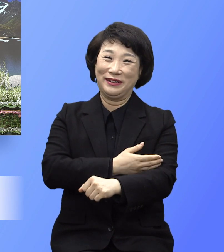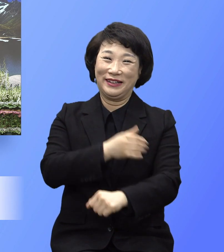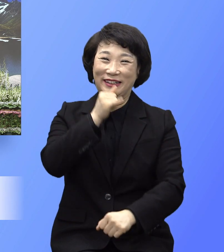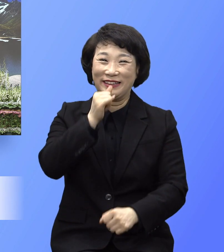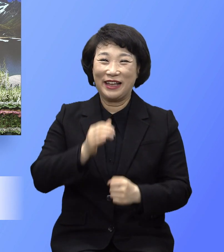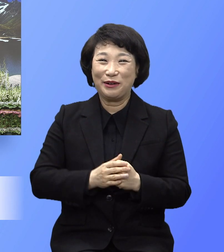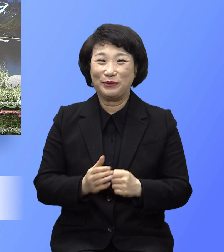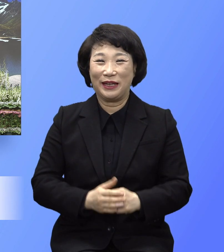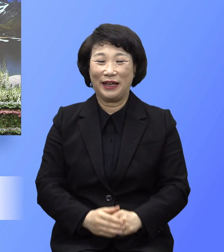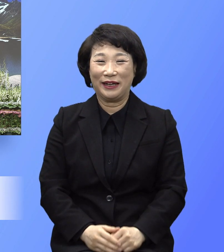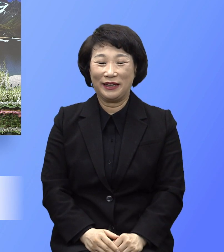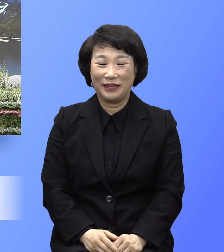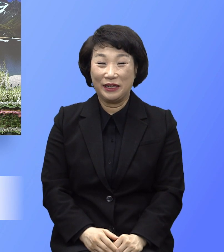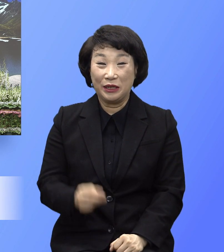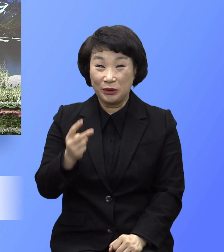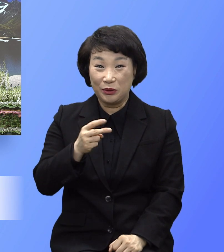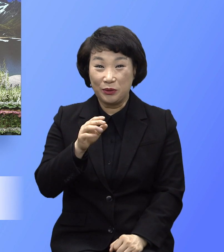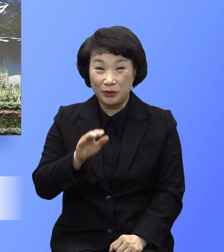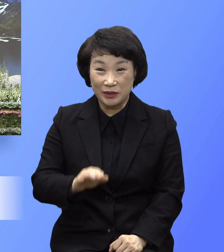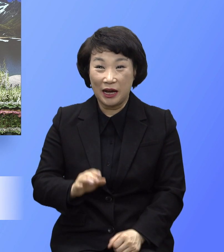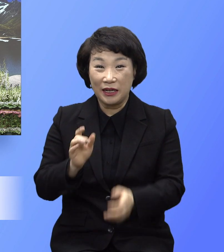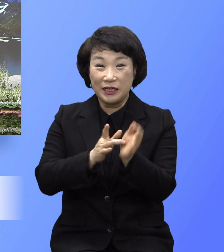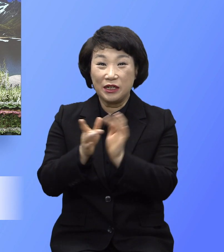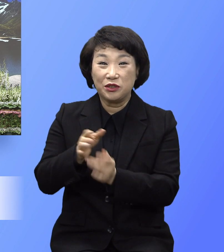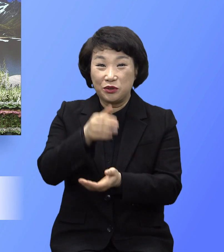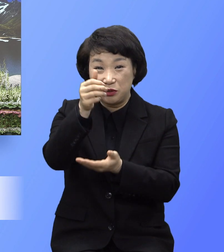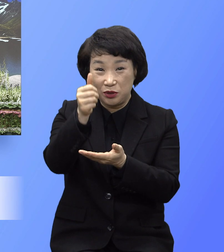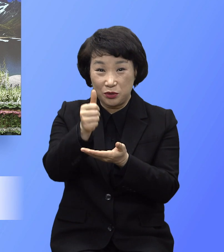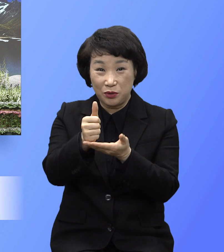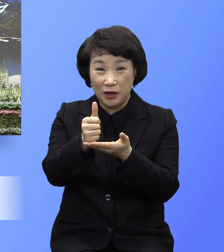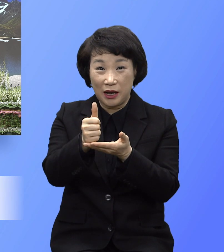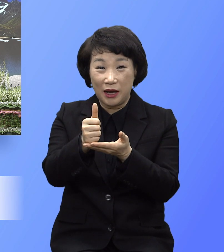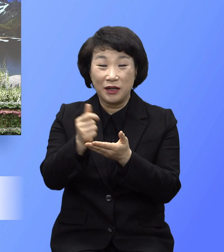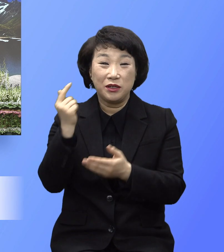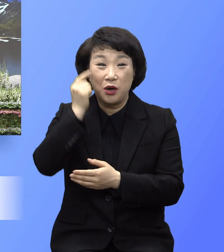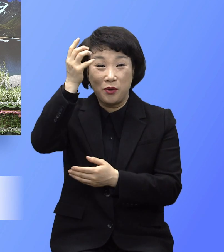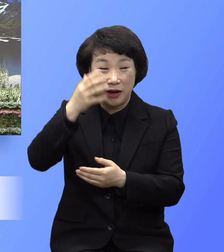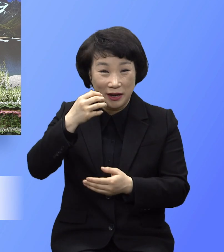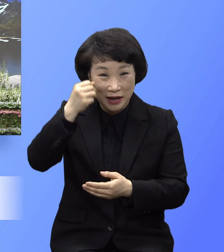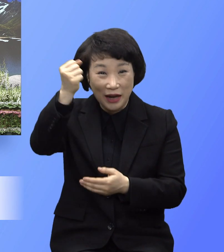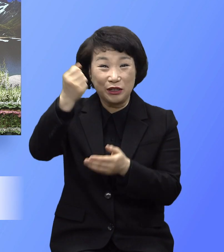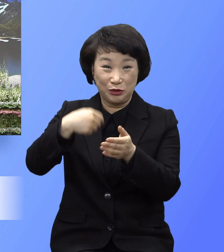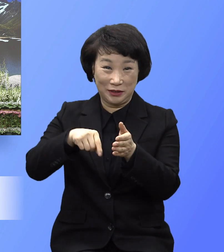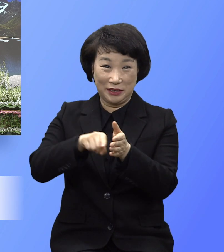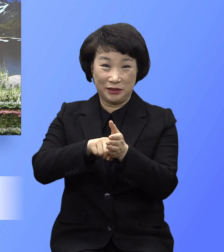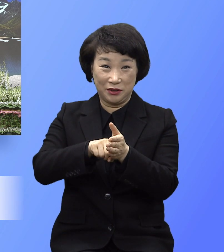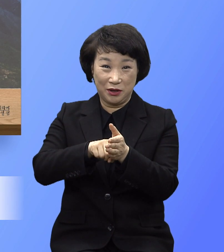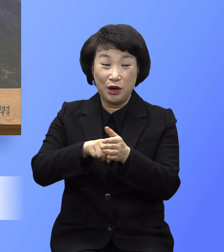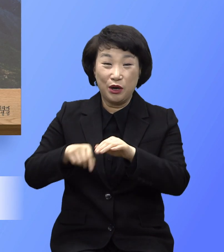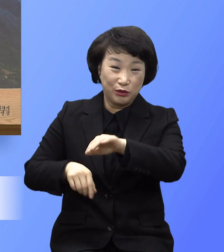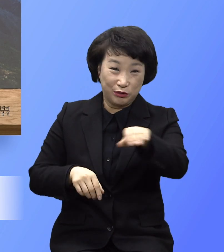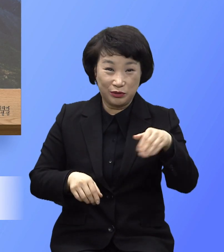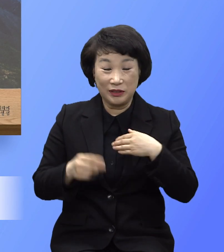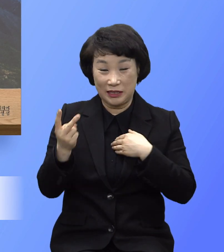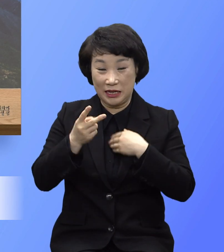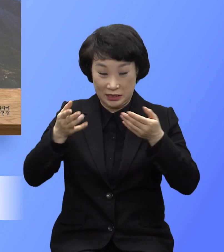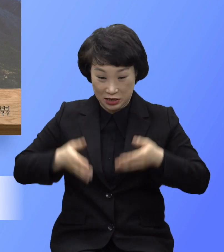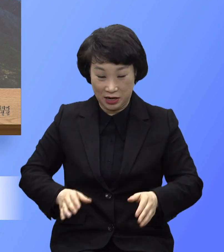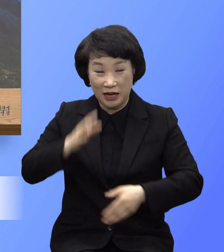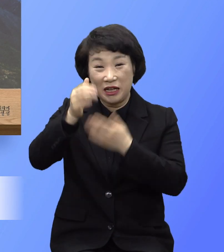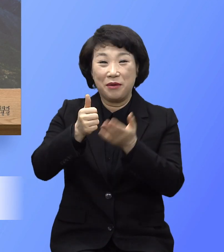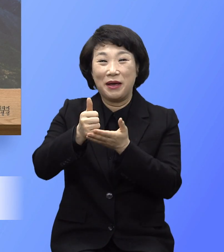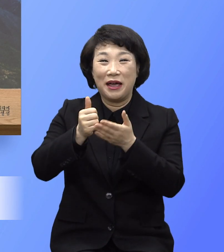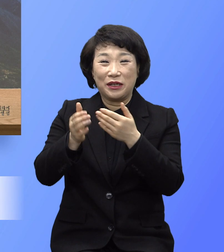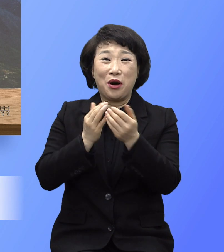때문이요. 그리고 예수 그리스도가 영광을 위해서 우리를 거듭난